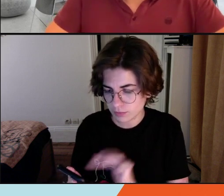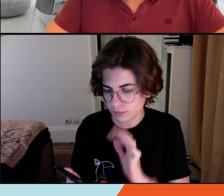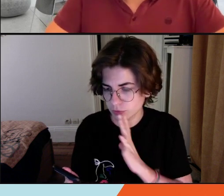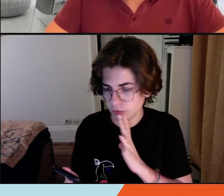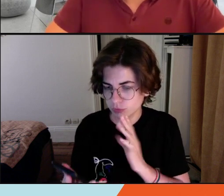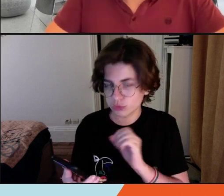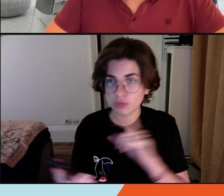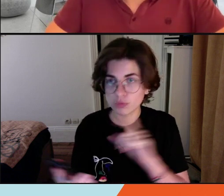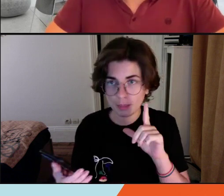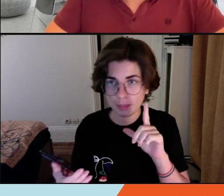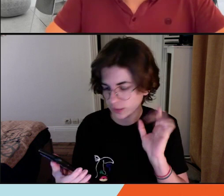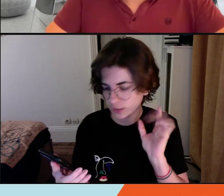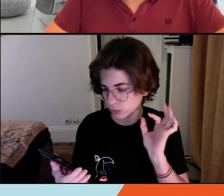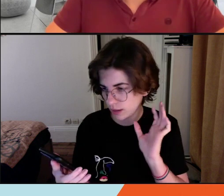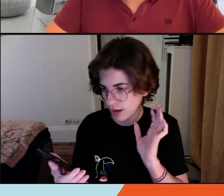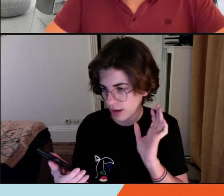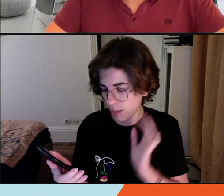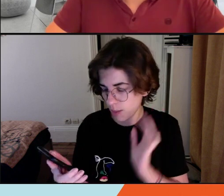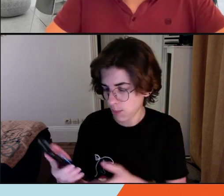J'ouvre l'application à bas.